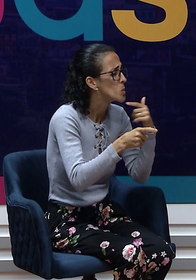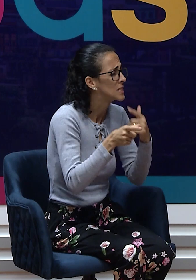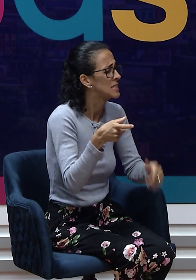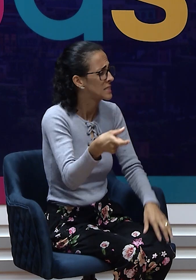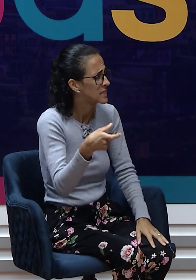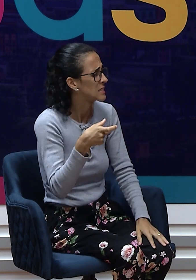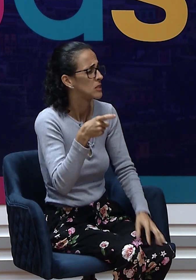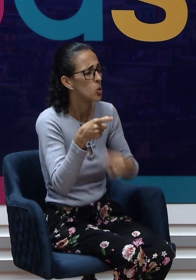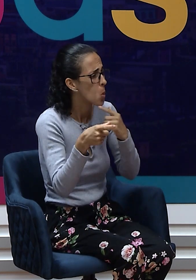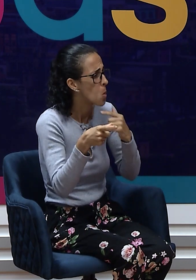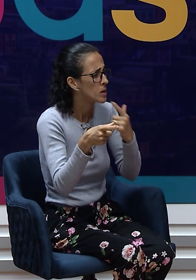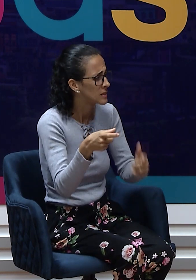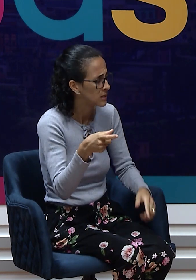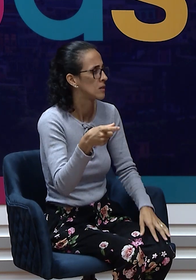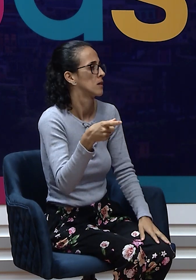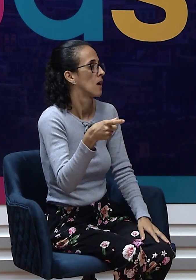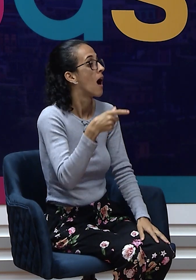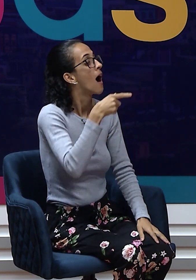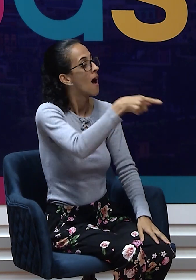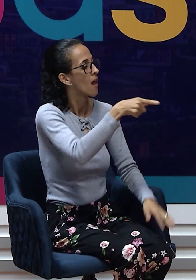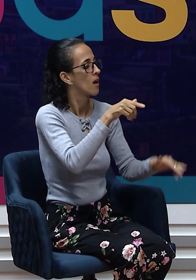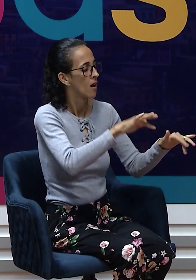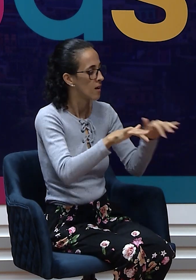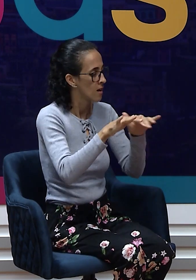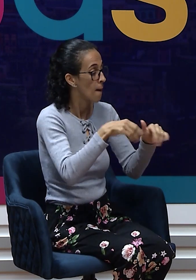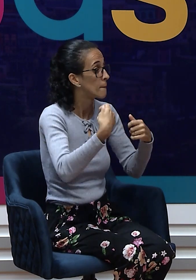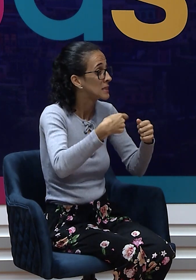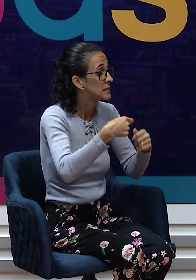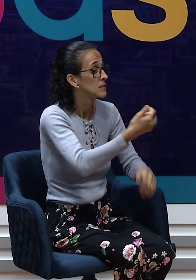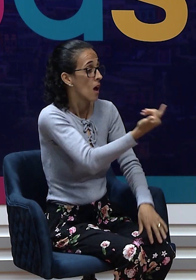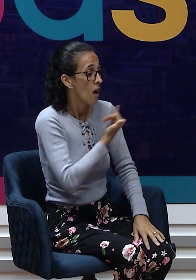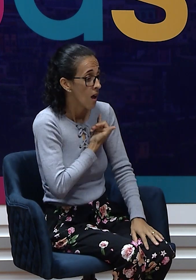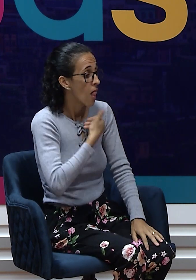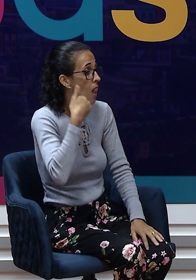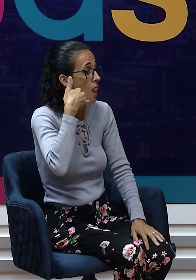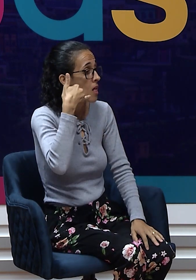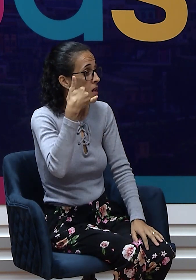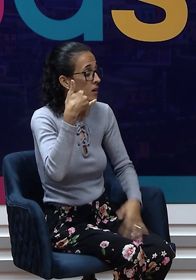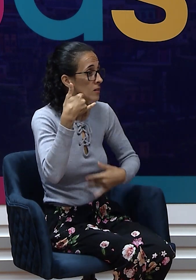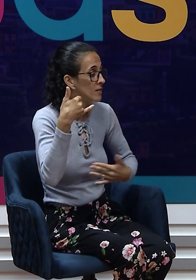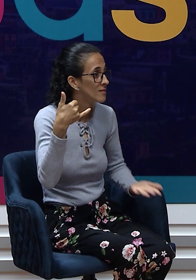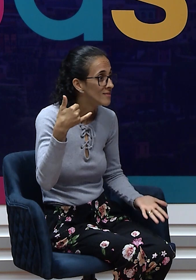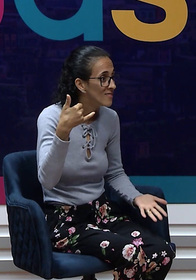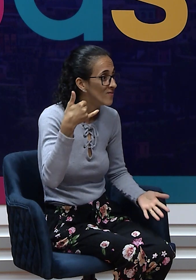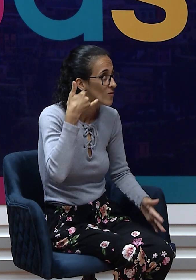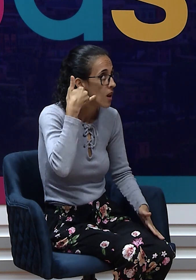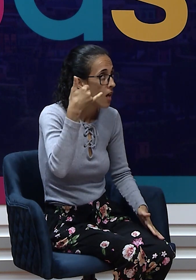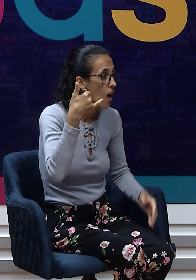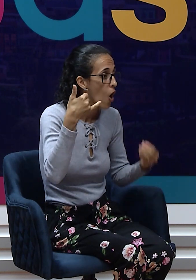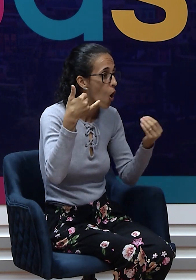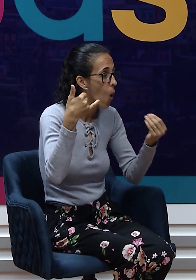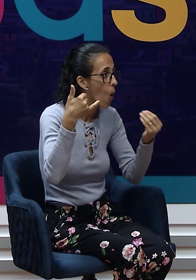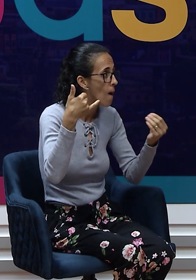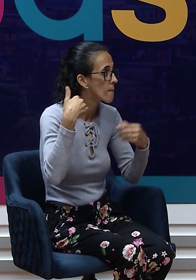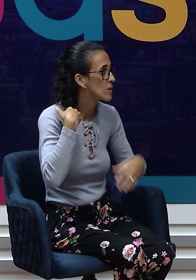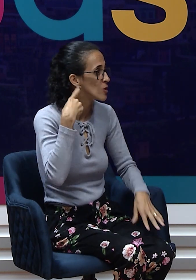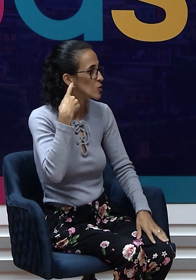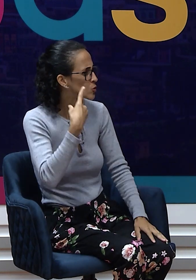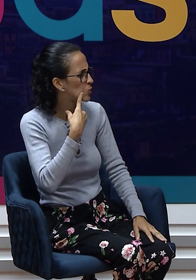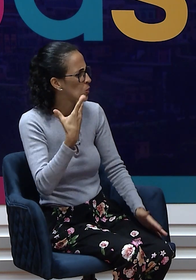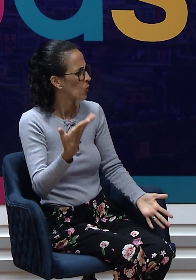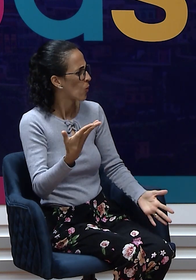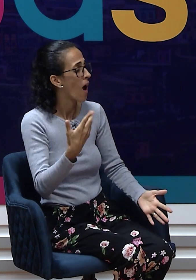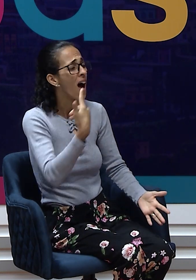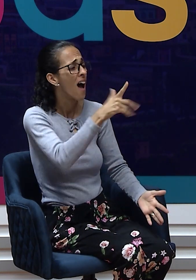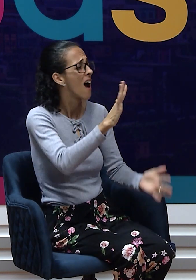uma barreira e a gente não consegue fazer. Peraí, aqui, como que faz? Olha, precisa internet, liga. Você vai ter que ligar. Eu